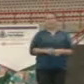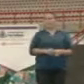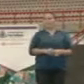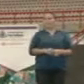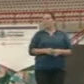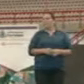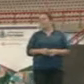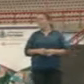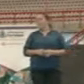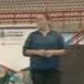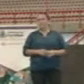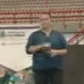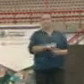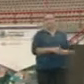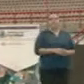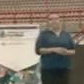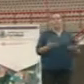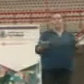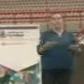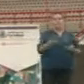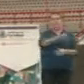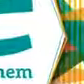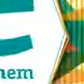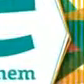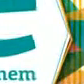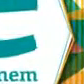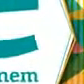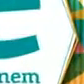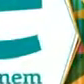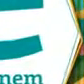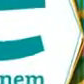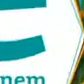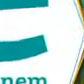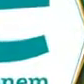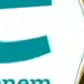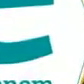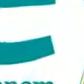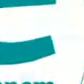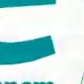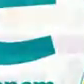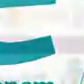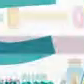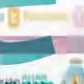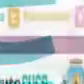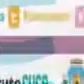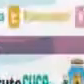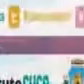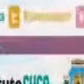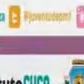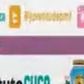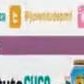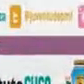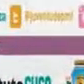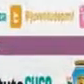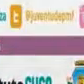Tranquilo? Então vamos aqui, uma questãozinha de cara para se matar.